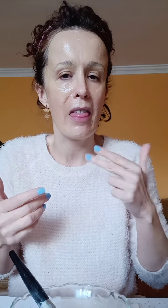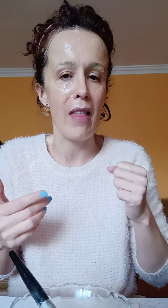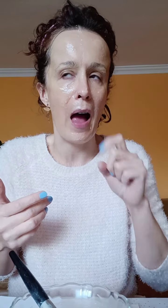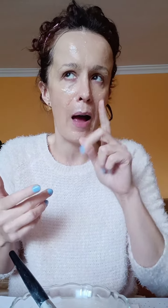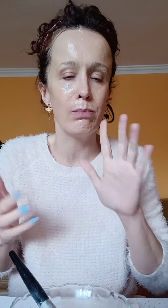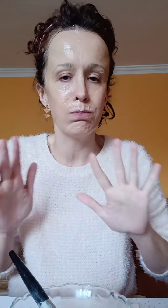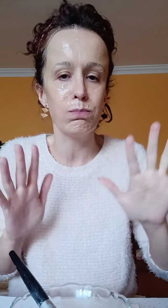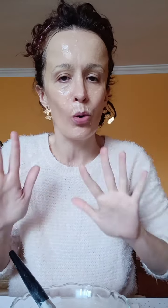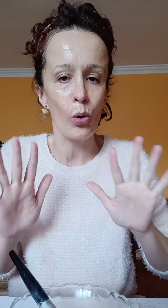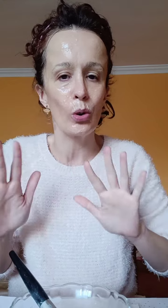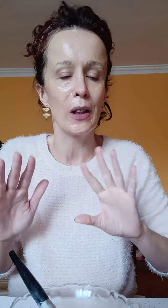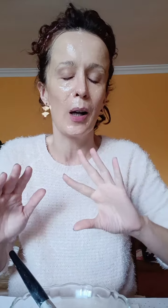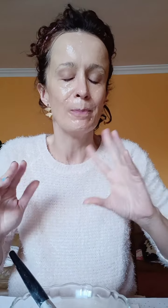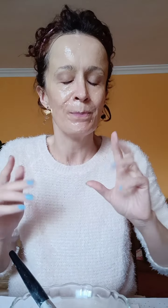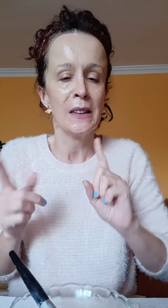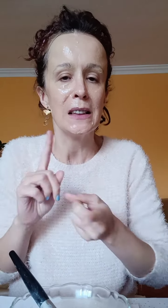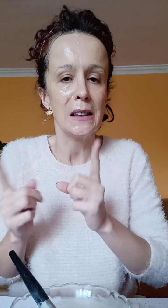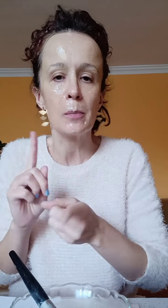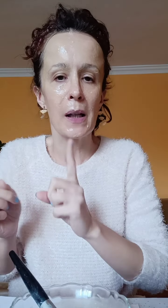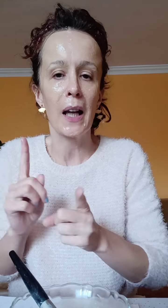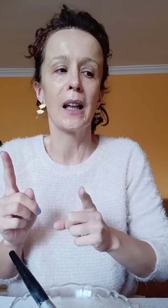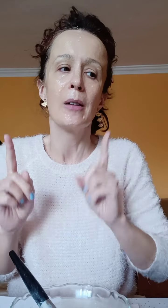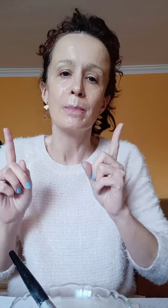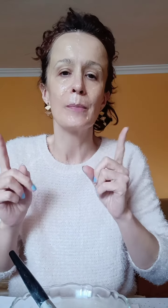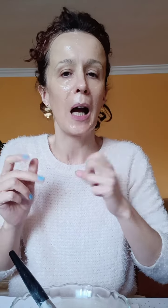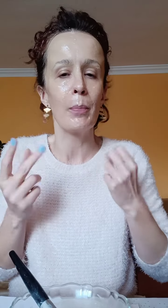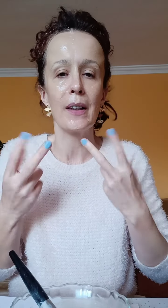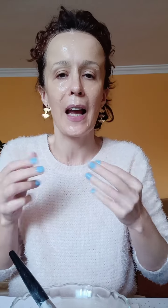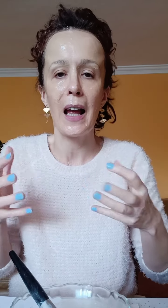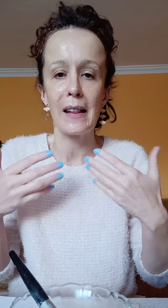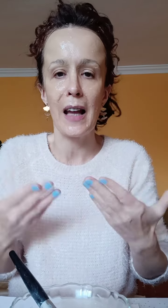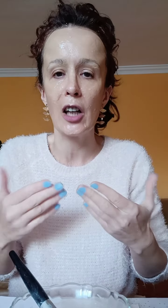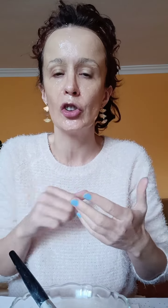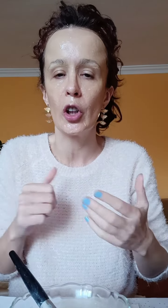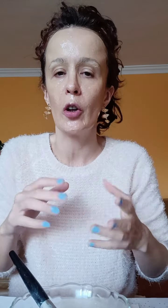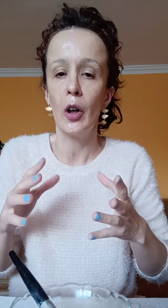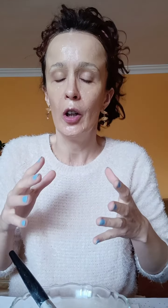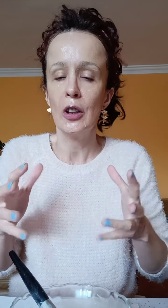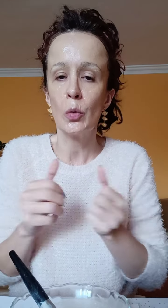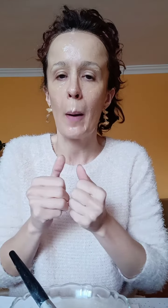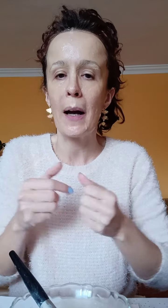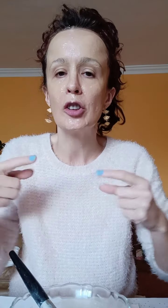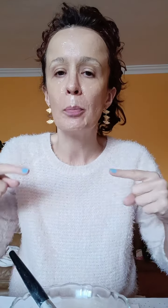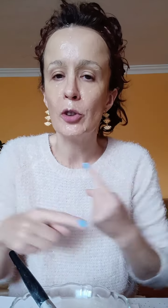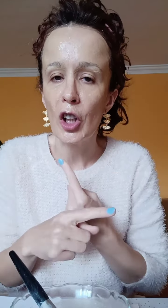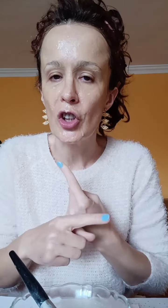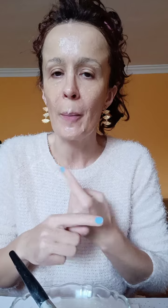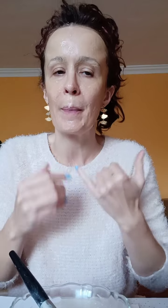fatalna pogoda. Minę, aby nie da się złapać